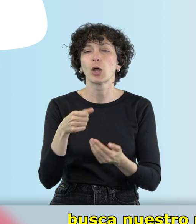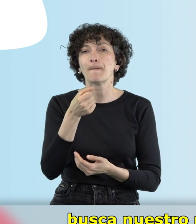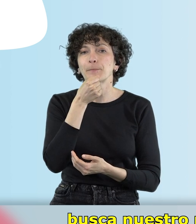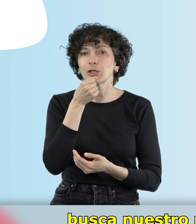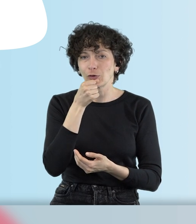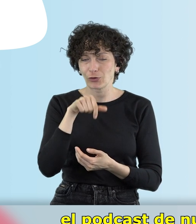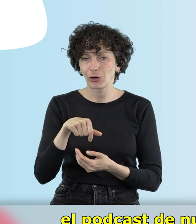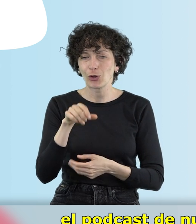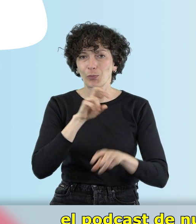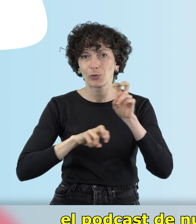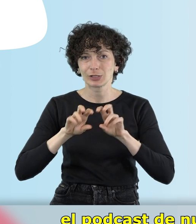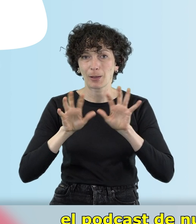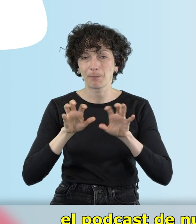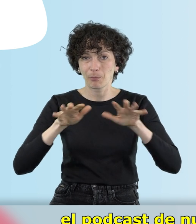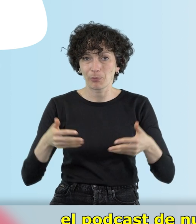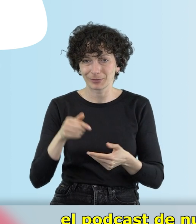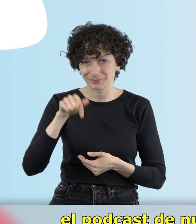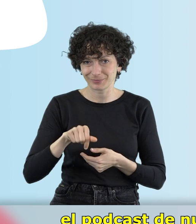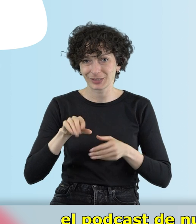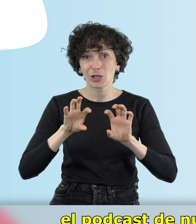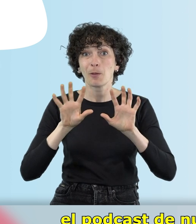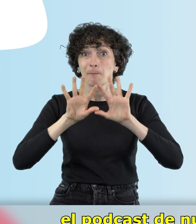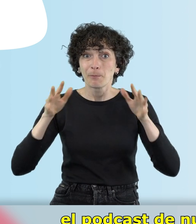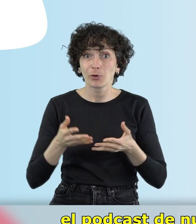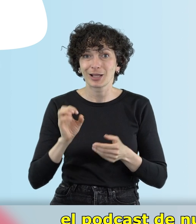de este podcast, el podcast de